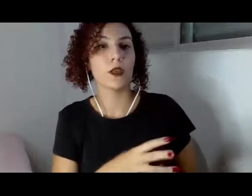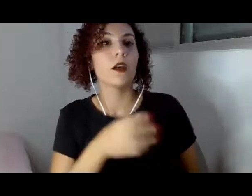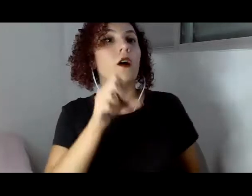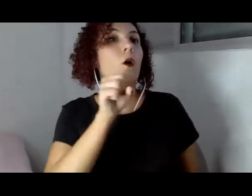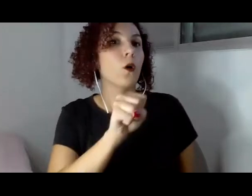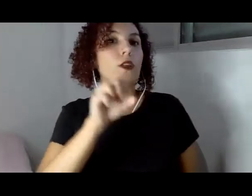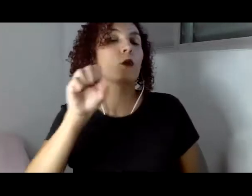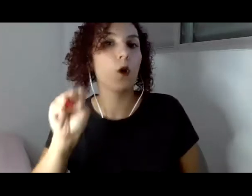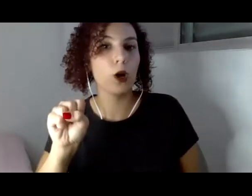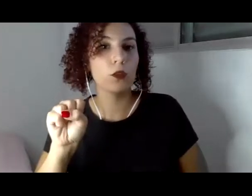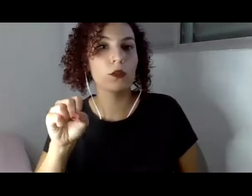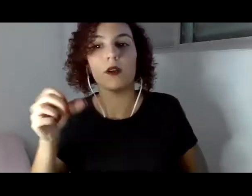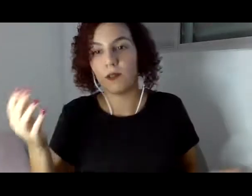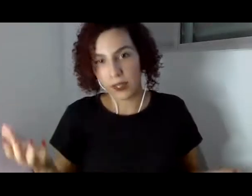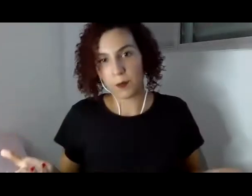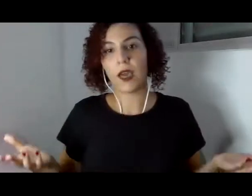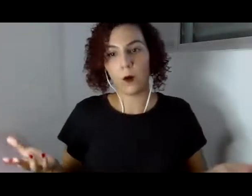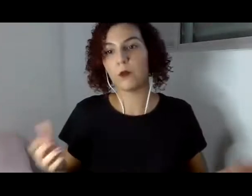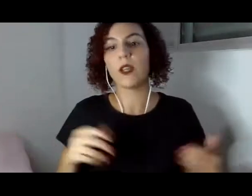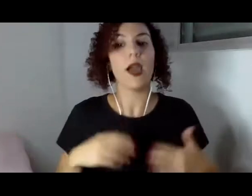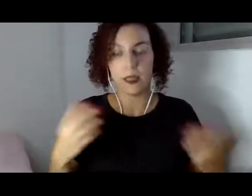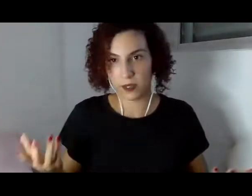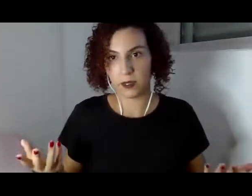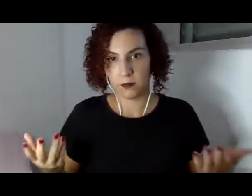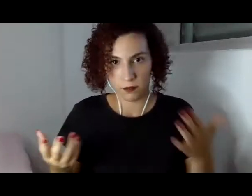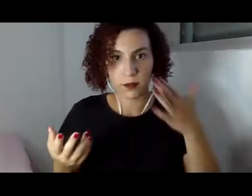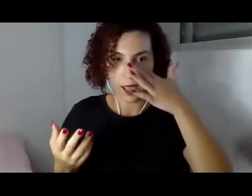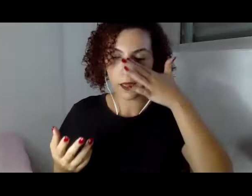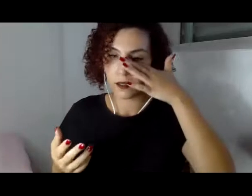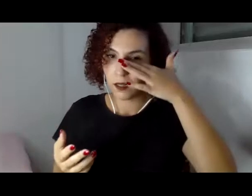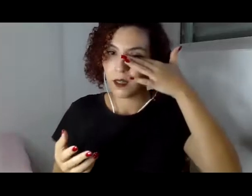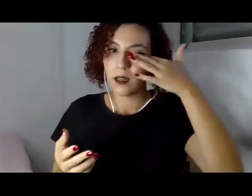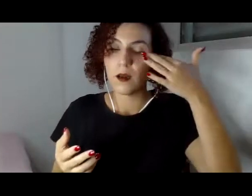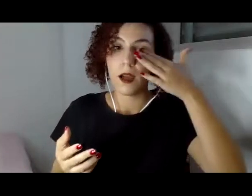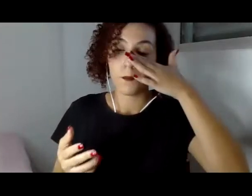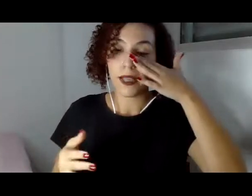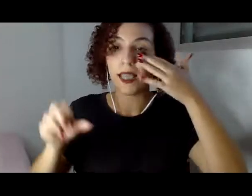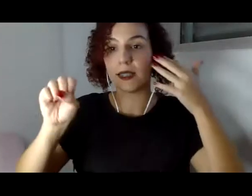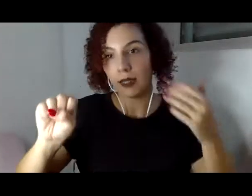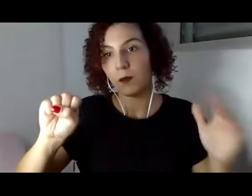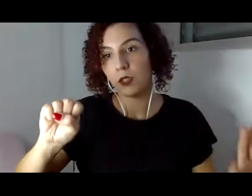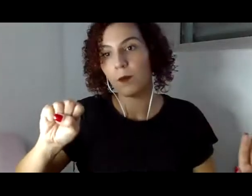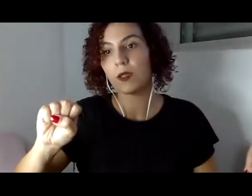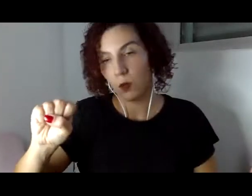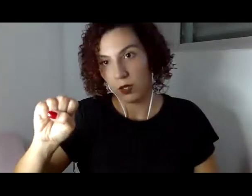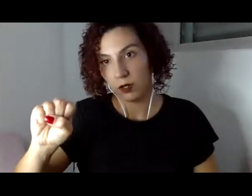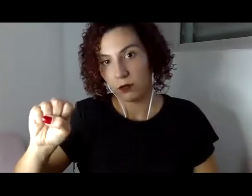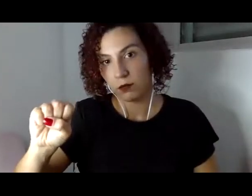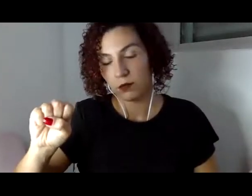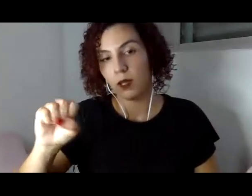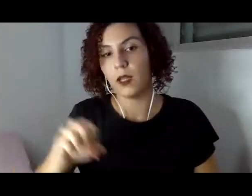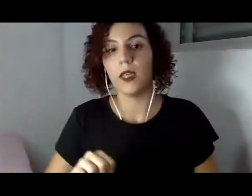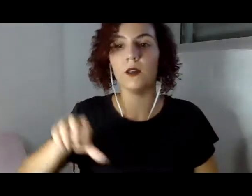WhatsApp. 8, então ele vai saber que é 8 e não S, tá? Mas é exatamente a mesma